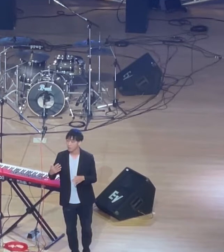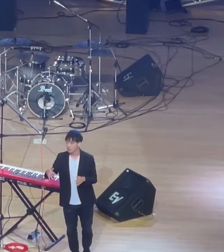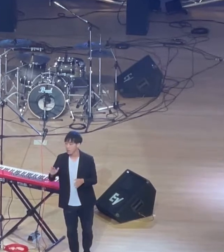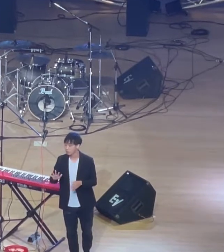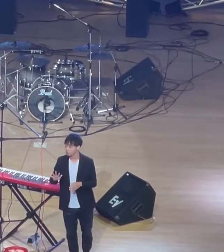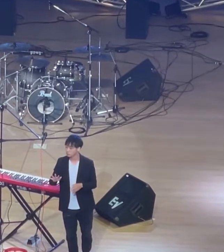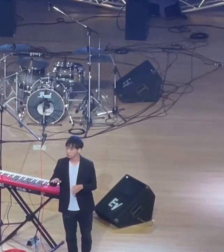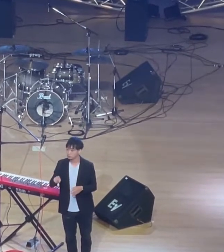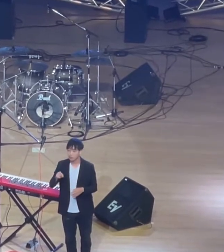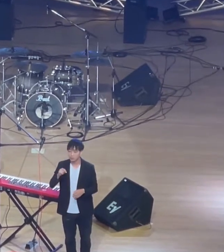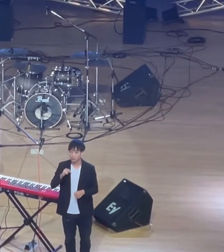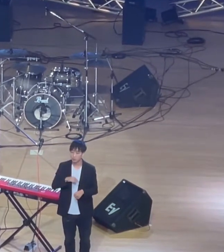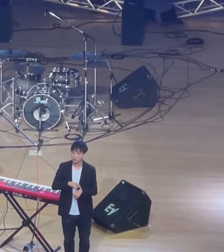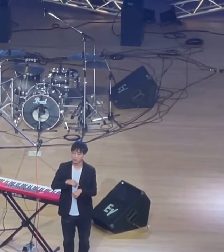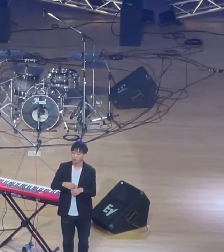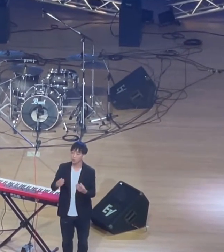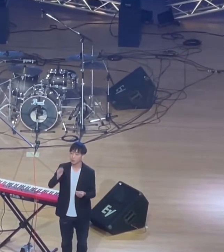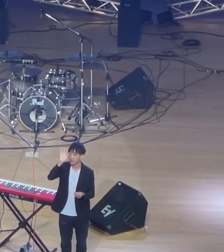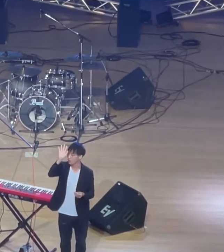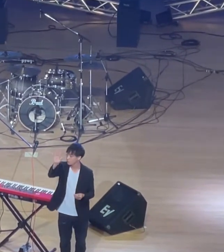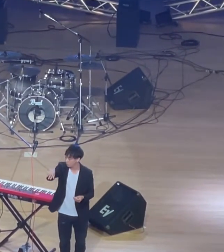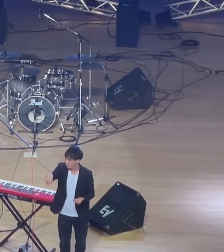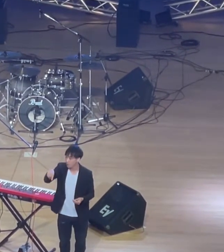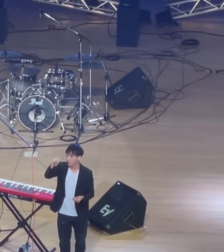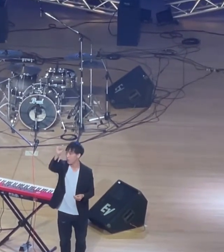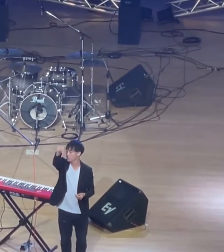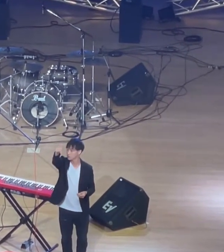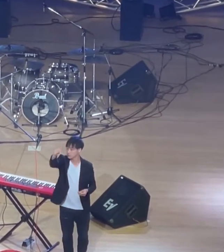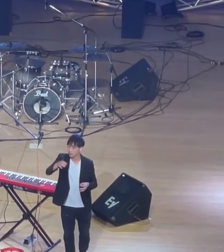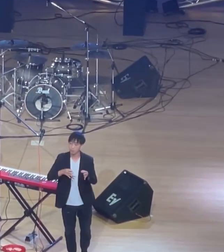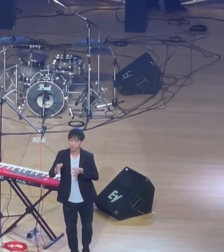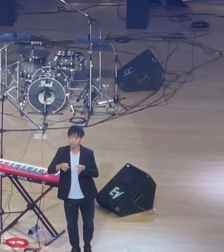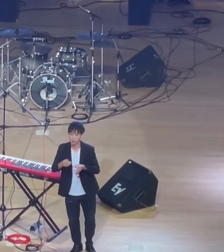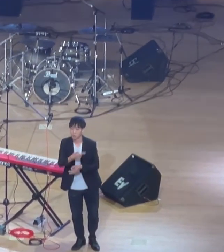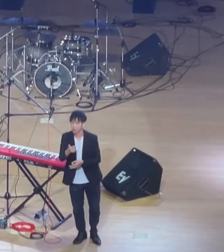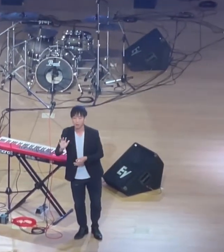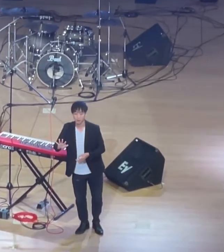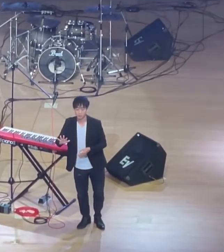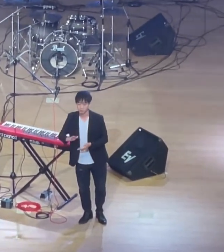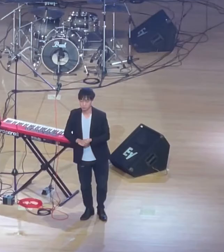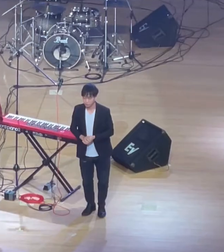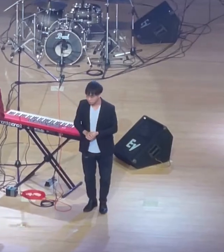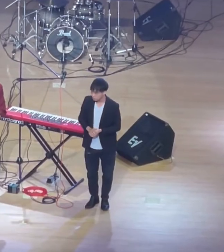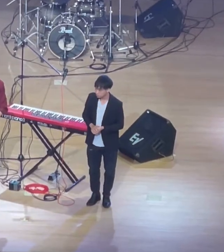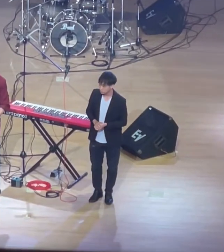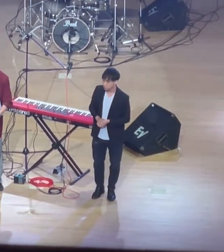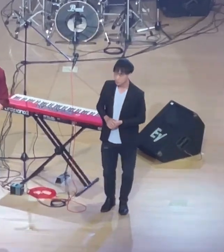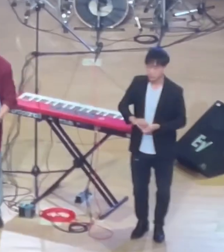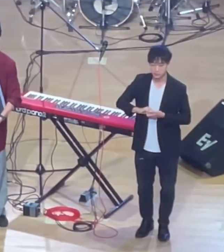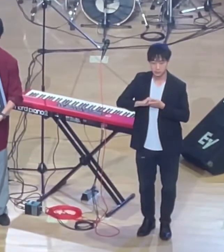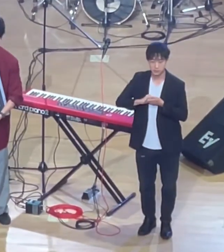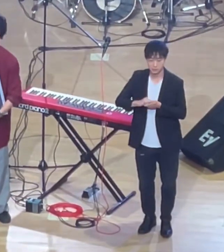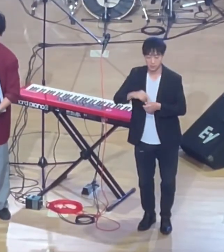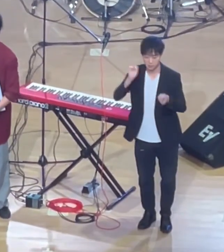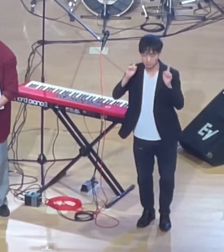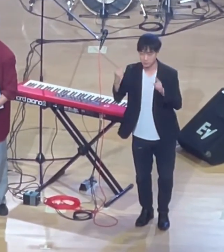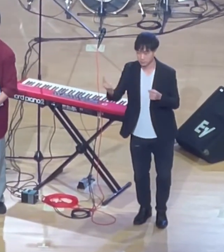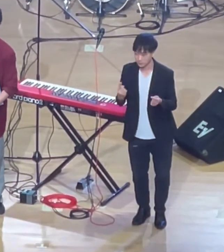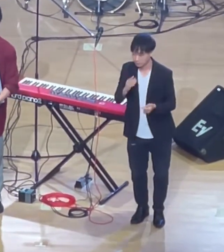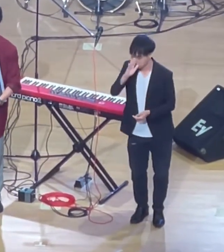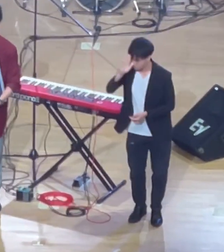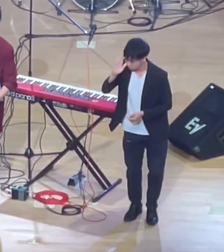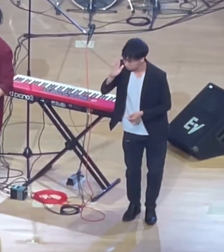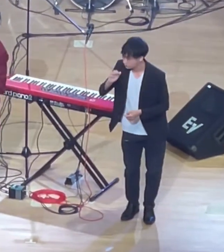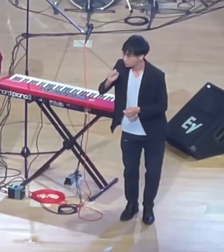は、物販ですとかいろいろ放課の方のカードもありますので、お疲れ様を兼ねて一緒にぜひ遊びに来てください。よろしくお願いします